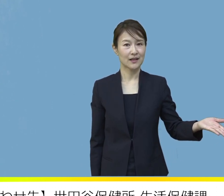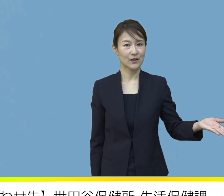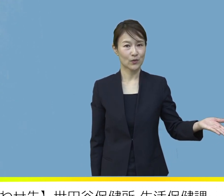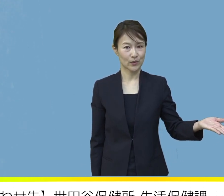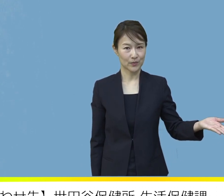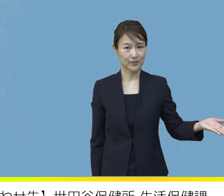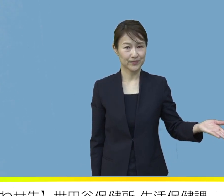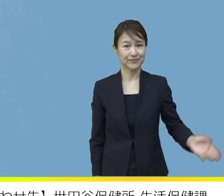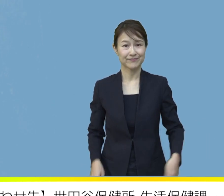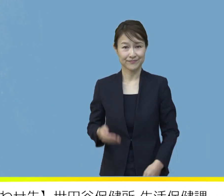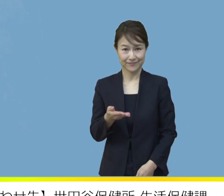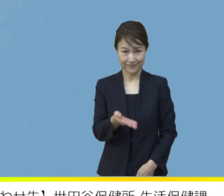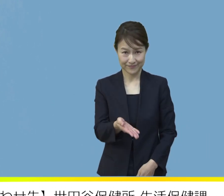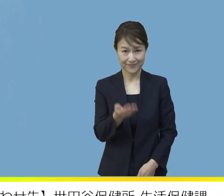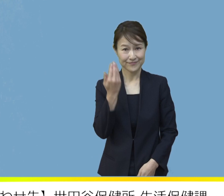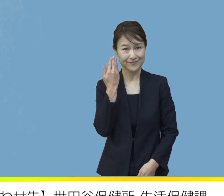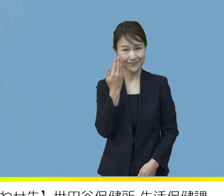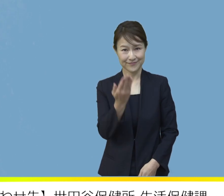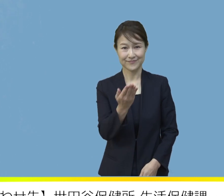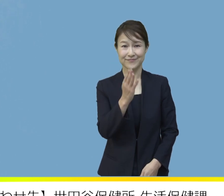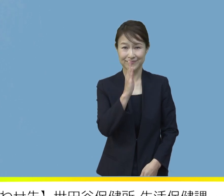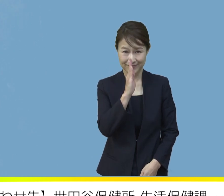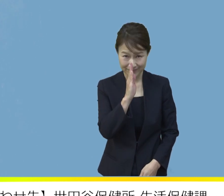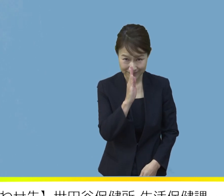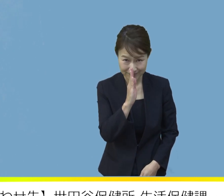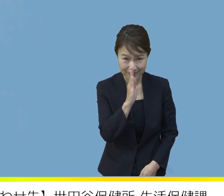3054番までどうぞ